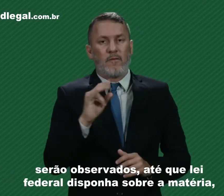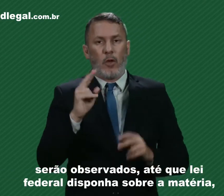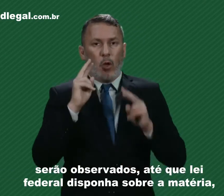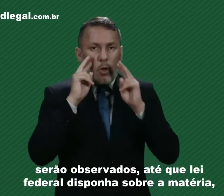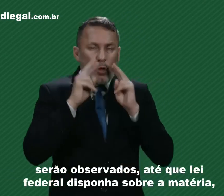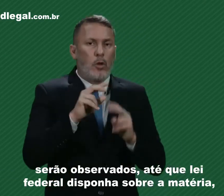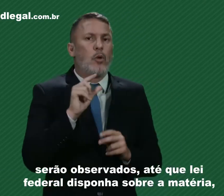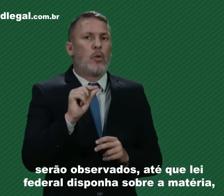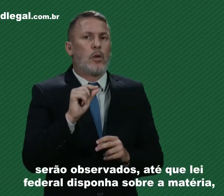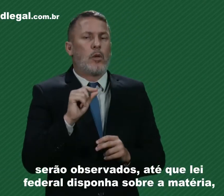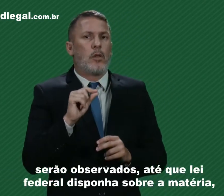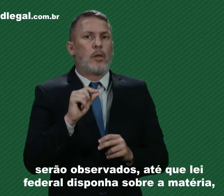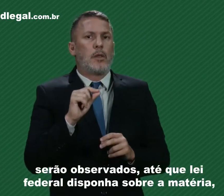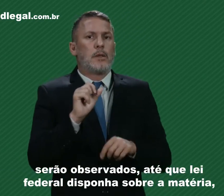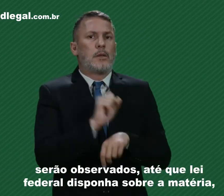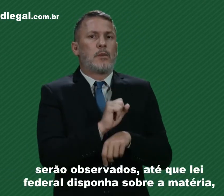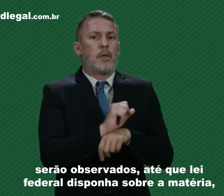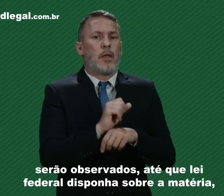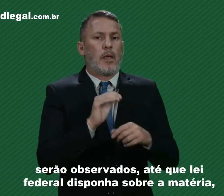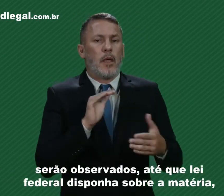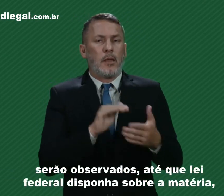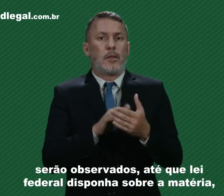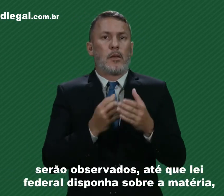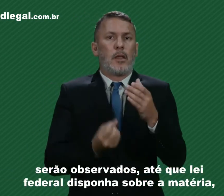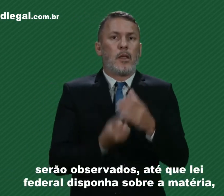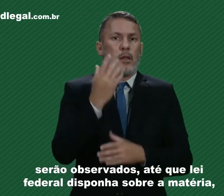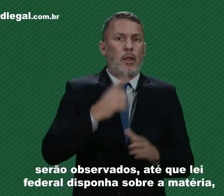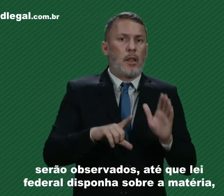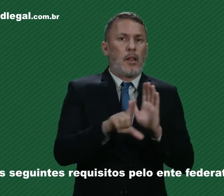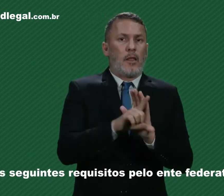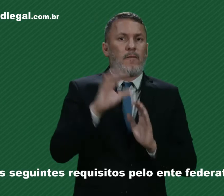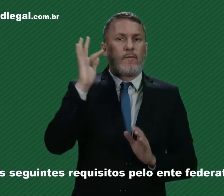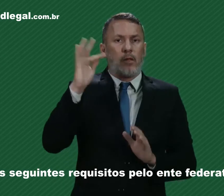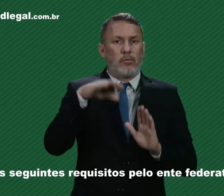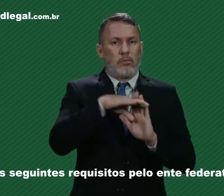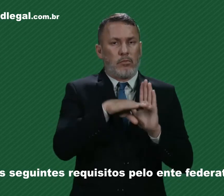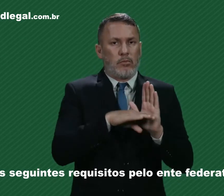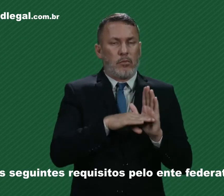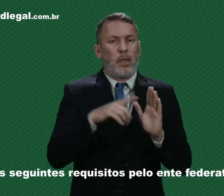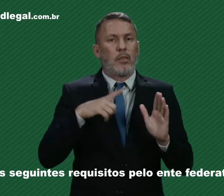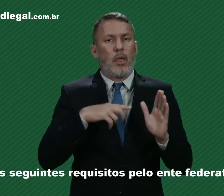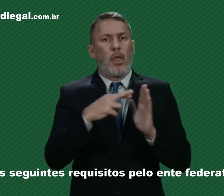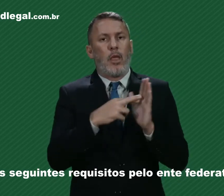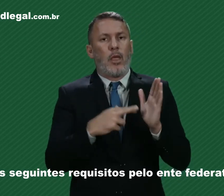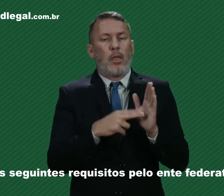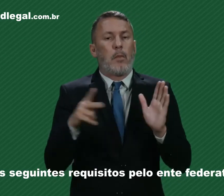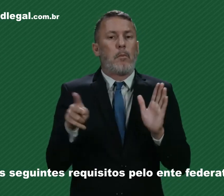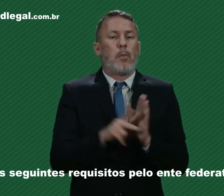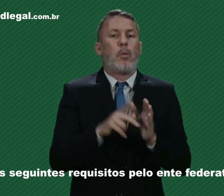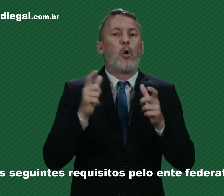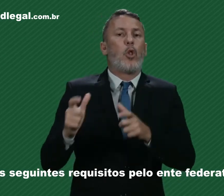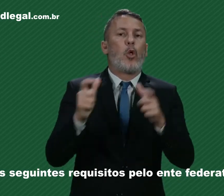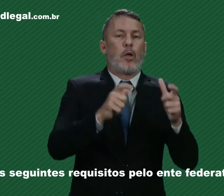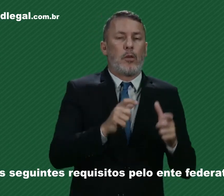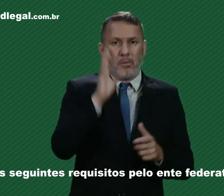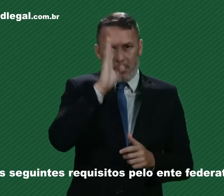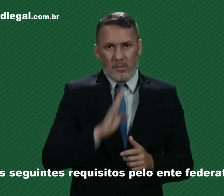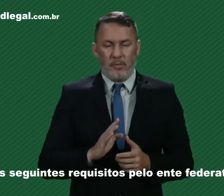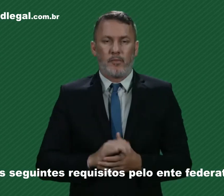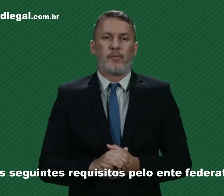serão observados, até que lei federal disponha sobre a matéria, os seguintes requisitos pelo ente